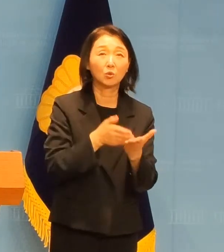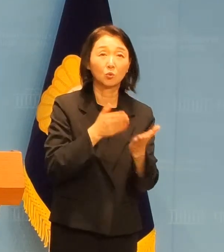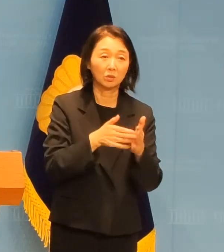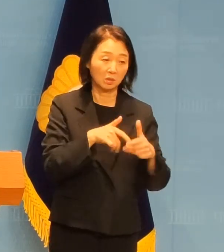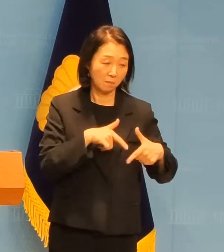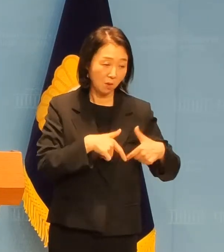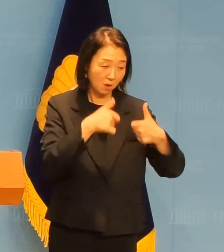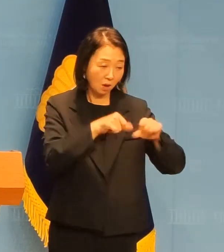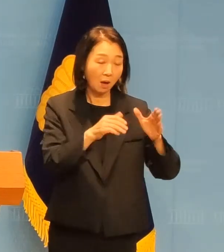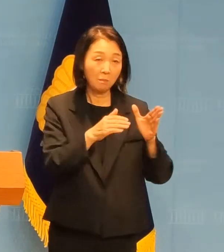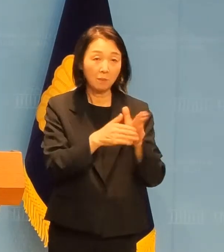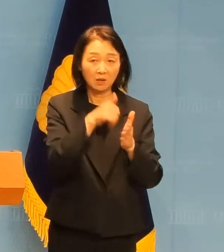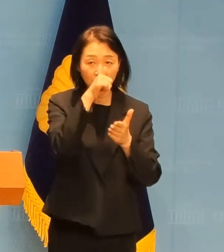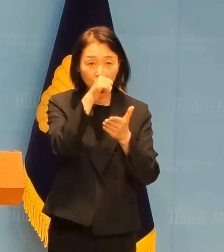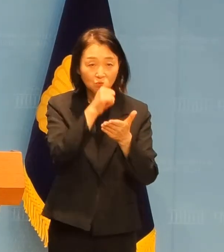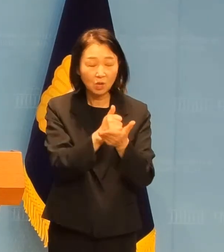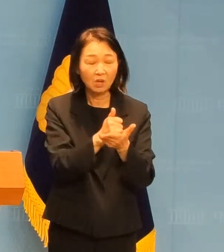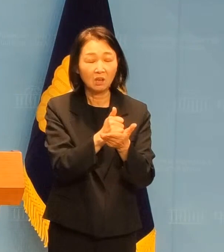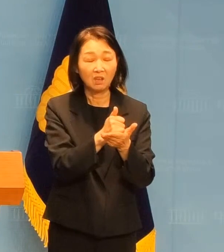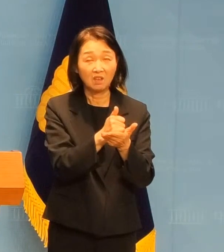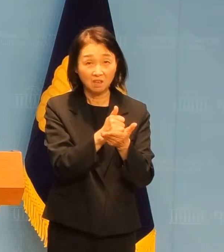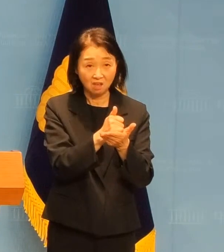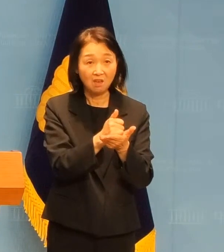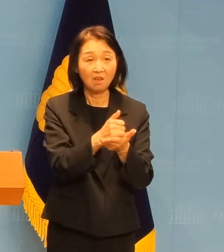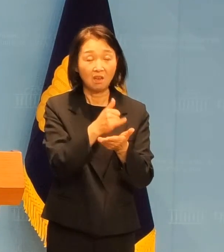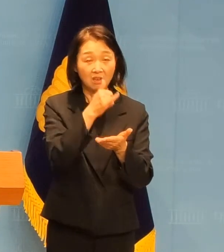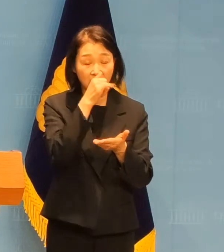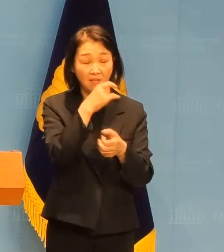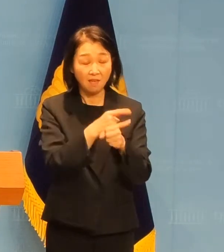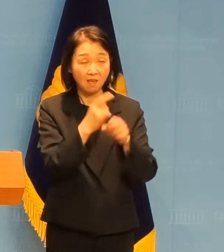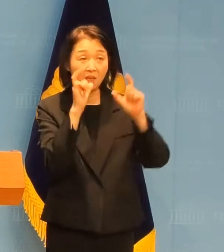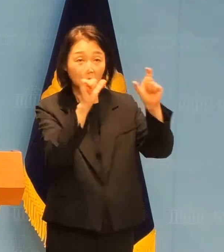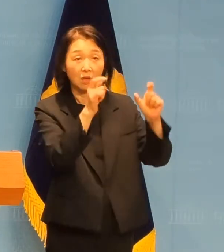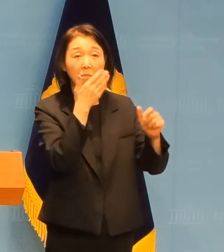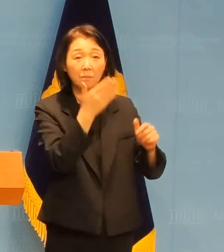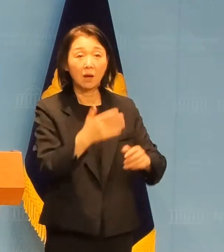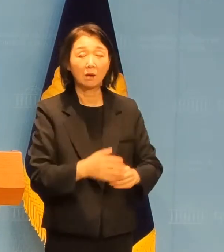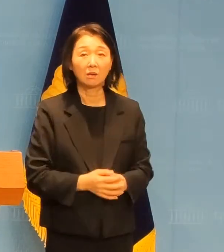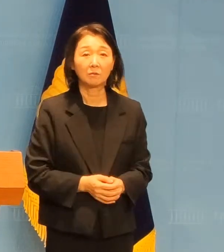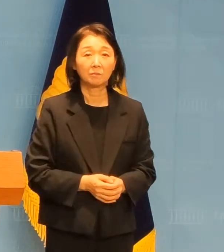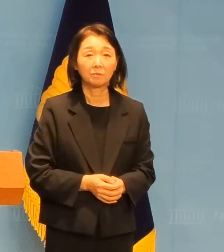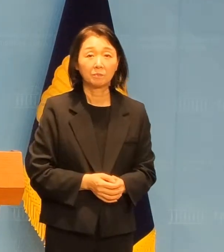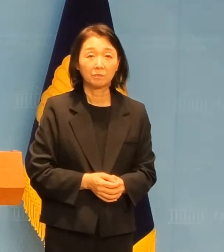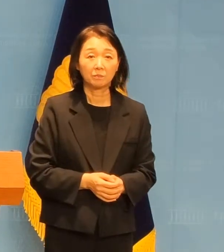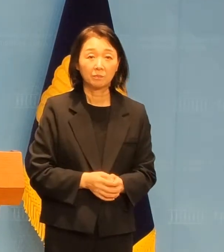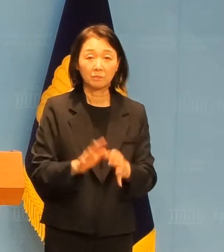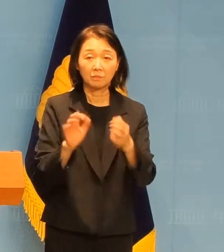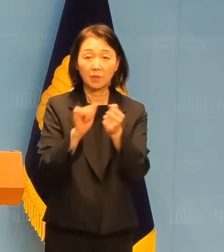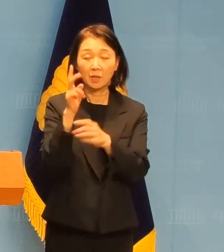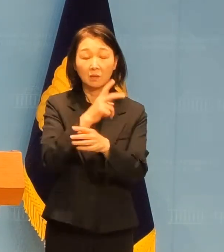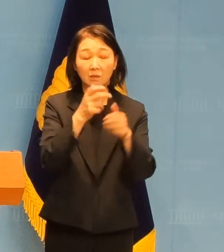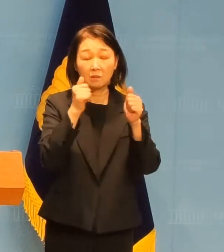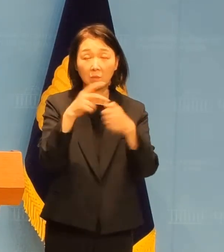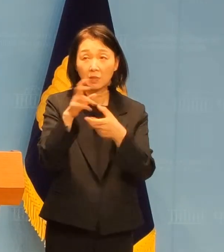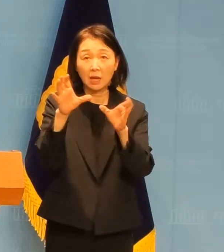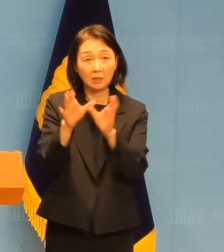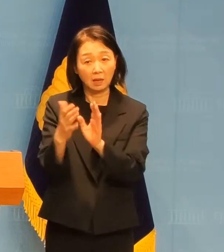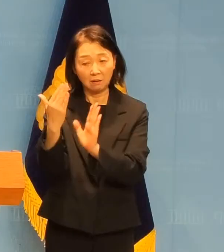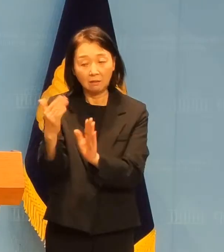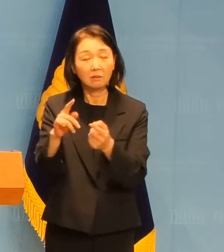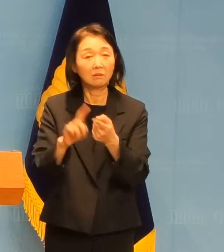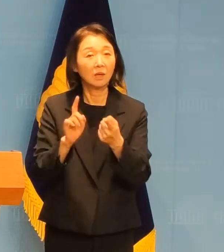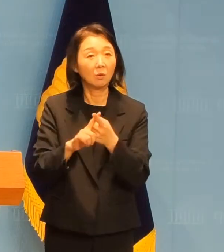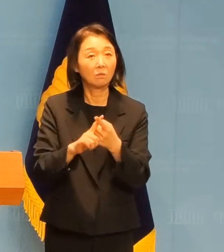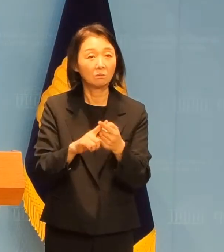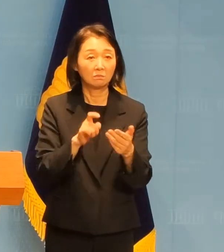명예훼손과 무고죄가 성립합니다. 내란 특검이 제1야당을 상대로 비상계엄